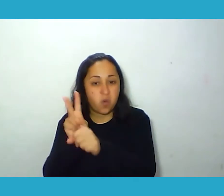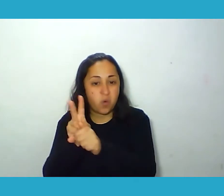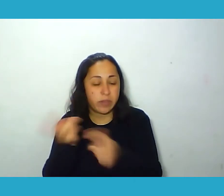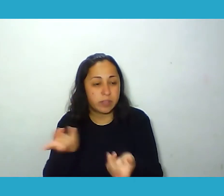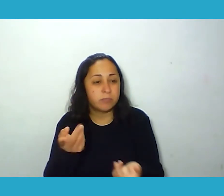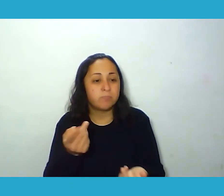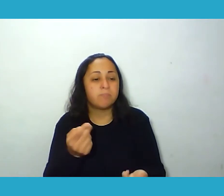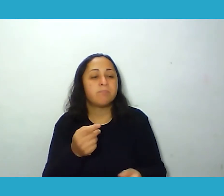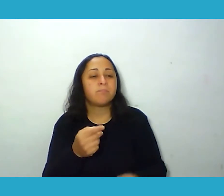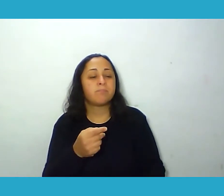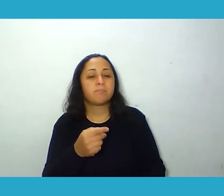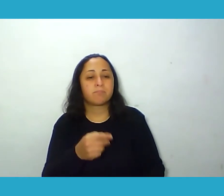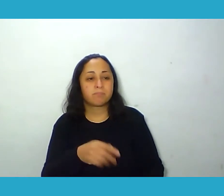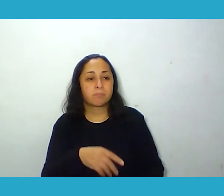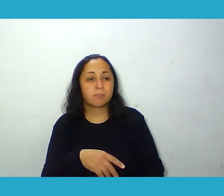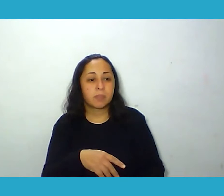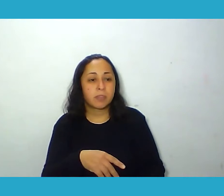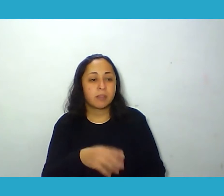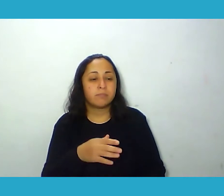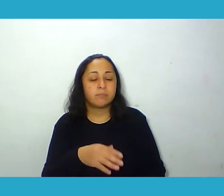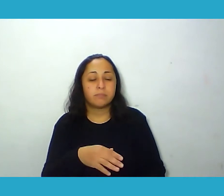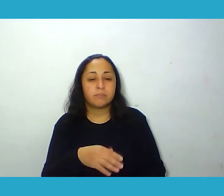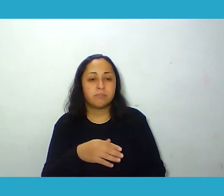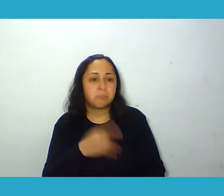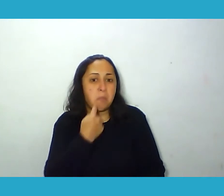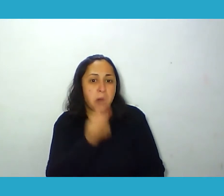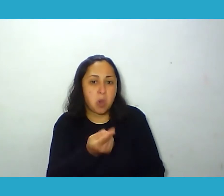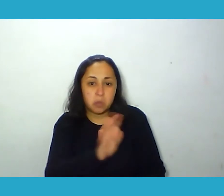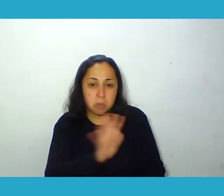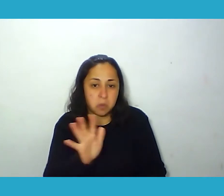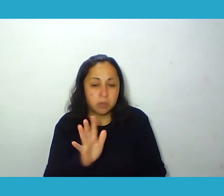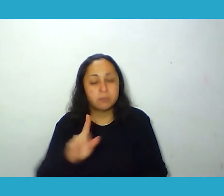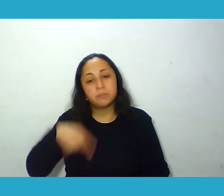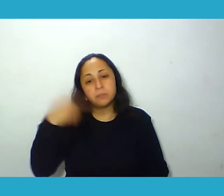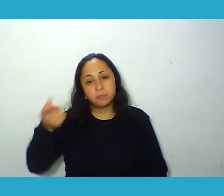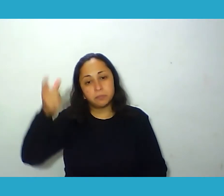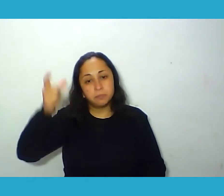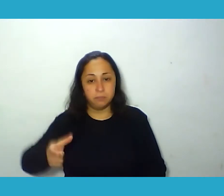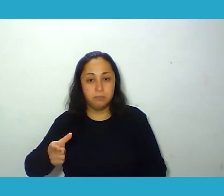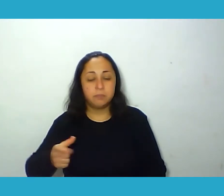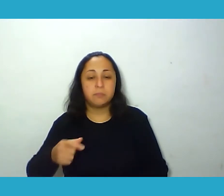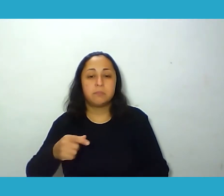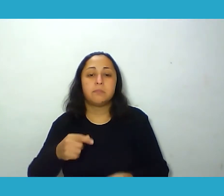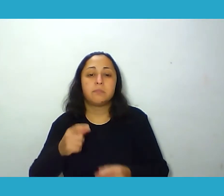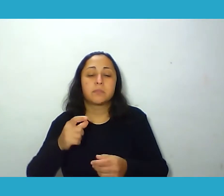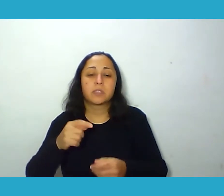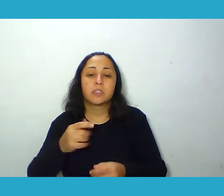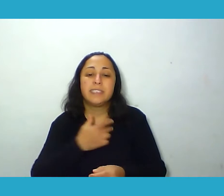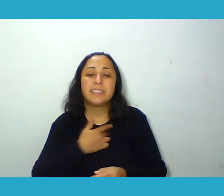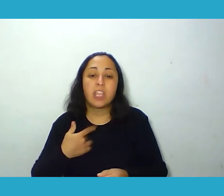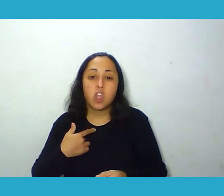Invitada a formular preguntas, agradece ello y no tiene ninguna pregunta. Seguidamente se insta a la participación